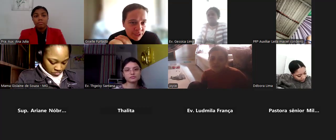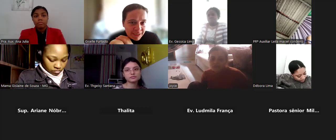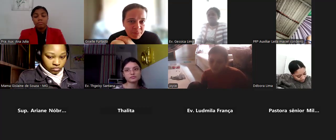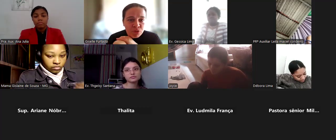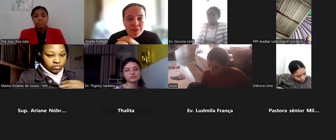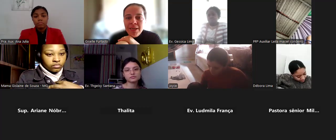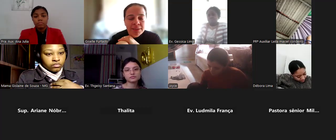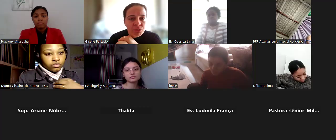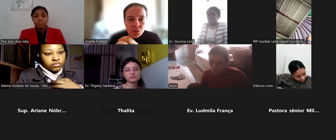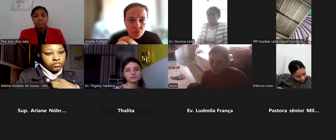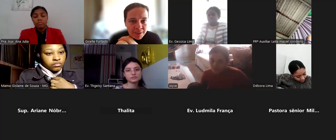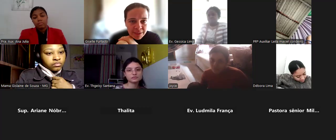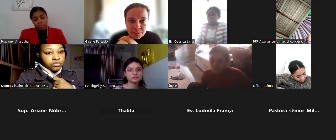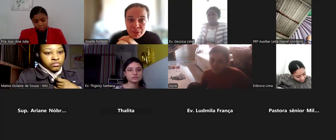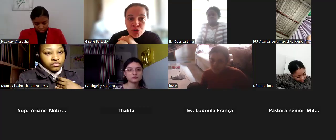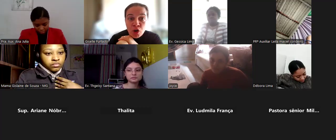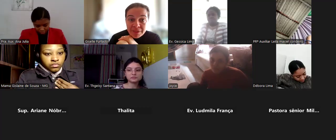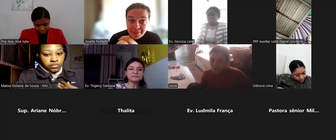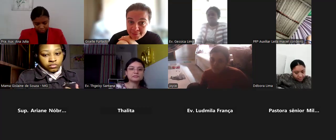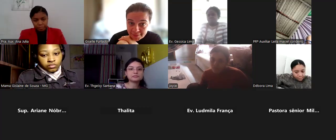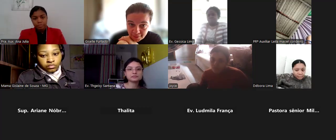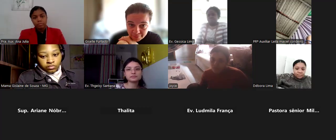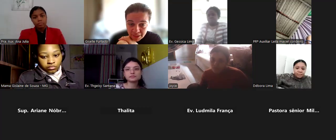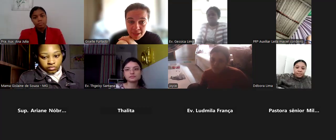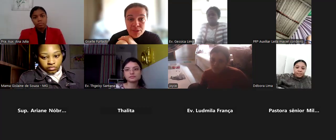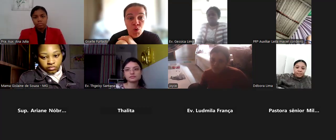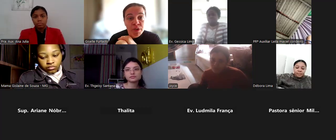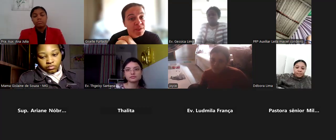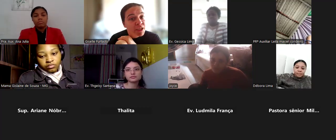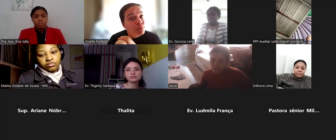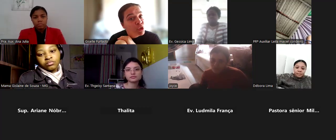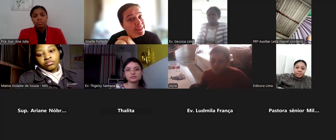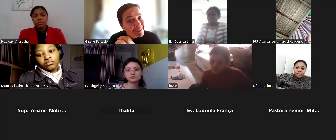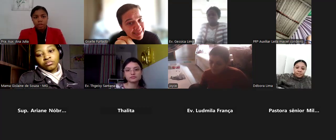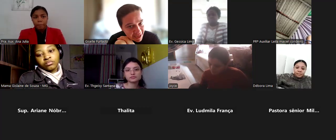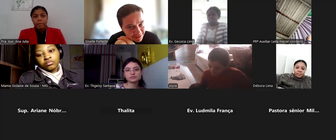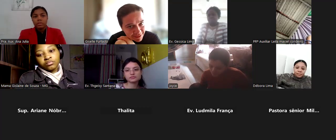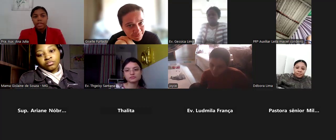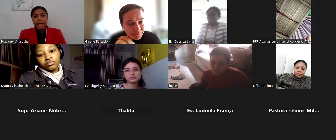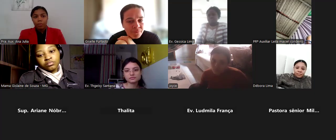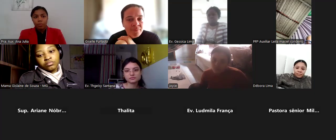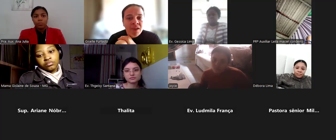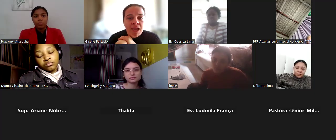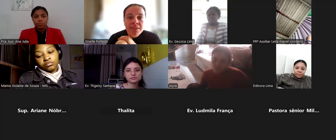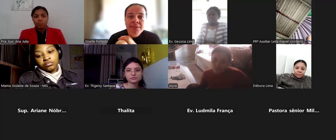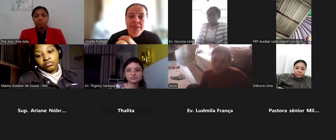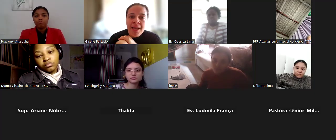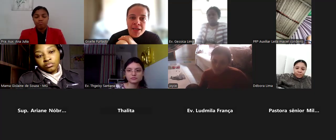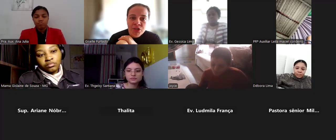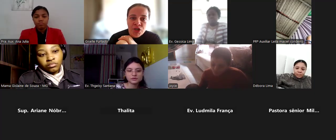as pessoas elas não são conhecidas pelos nomes que elas têm. Elas são conhecidas por sinais. Esses sinais,